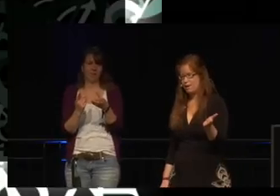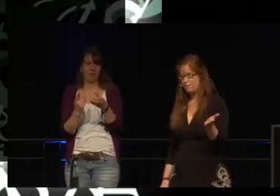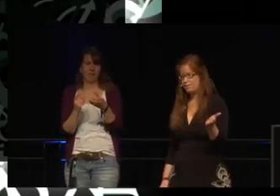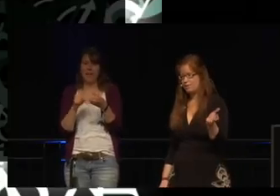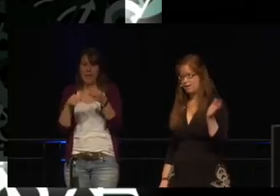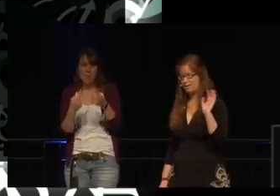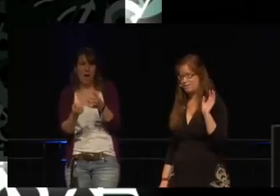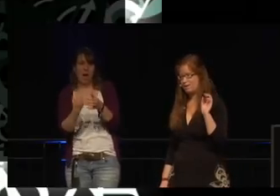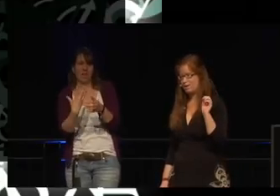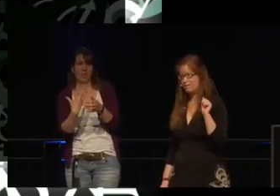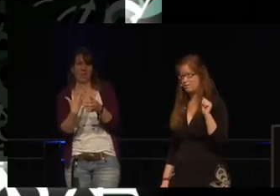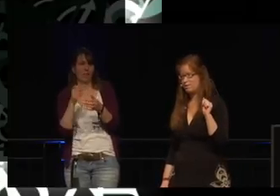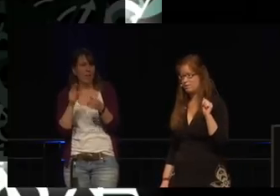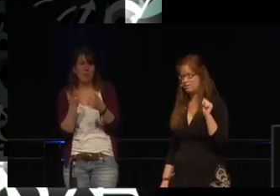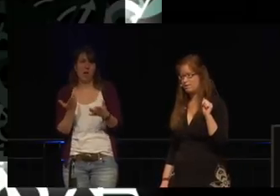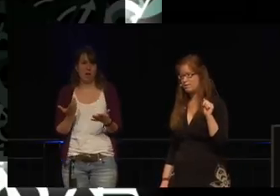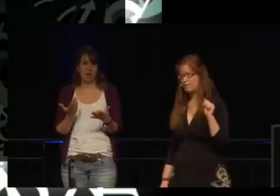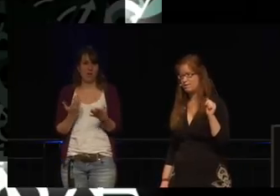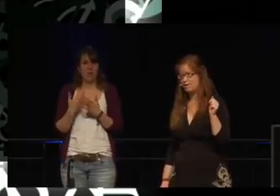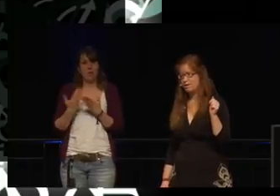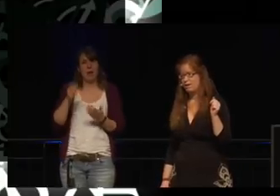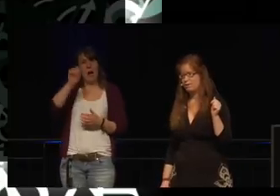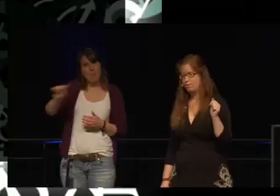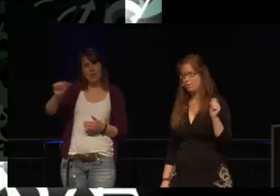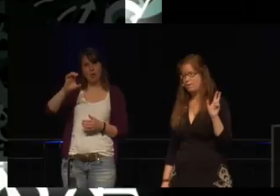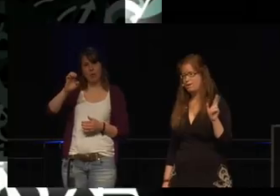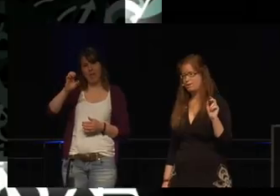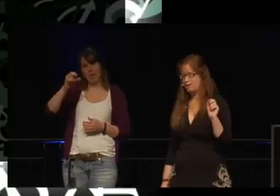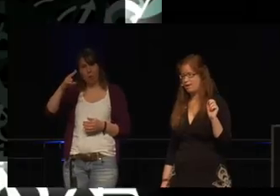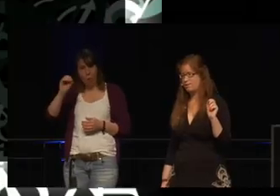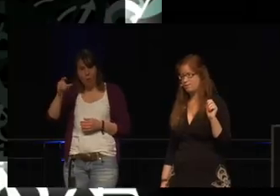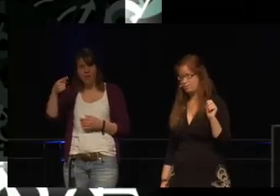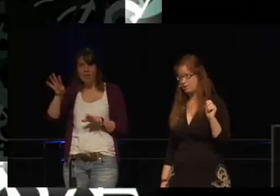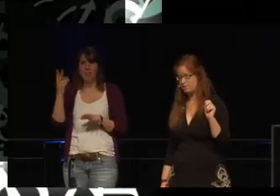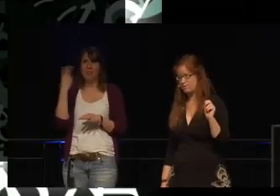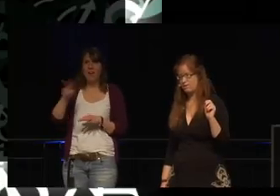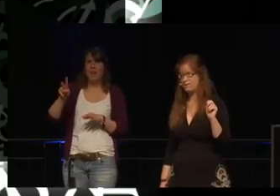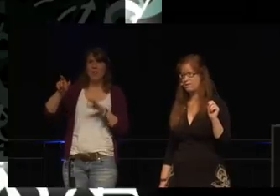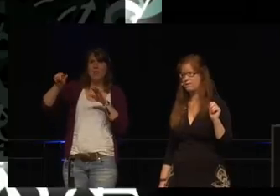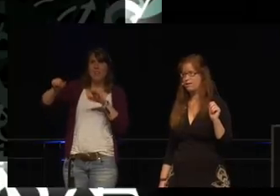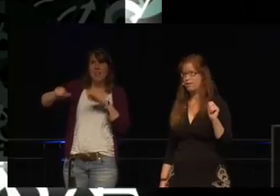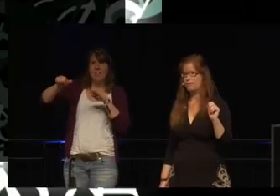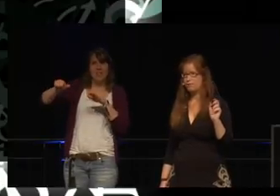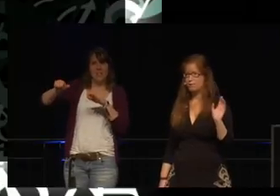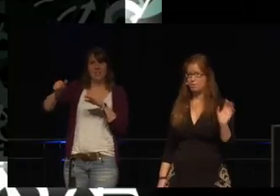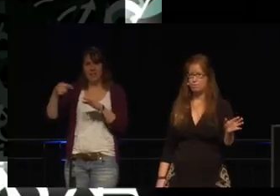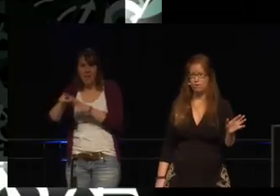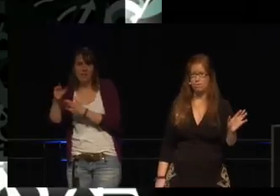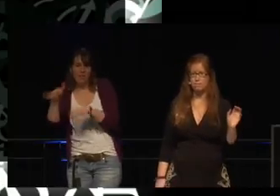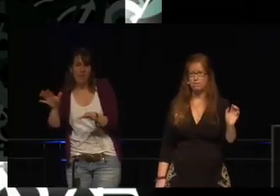Amazon Echo got hacked. Amazon Echo fue hackeado en 2016 y Google Mini en